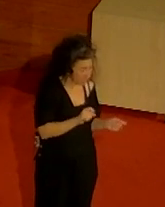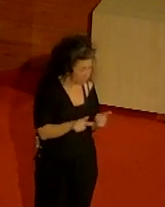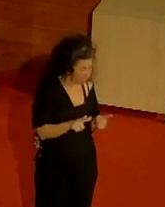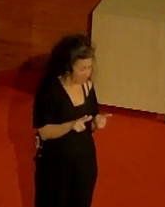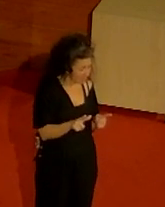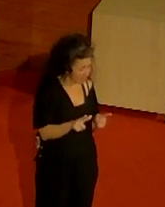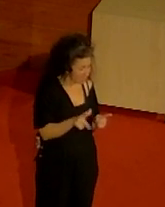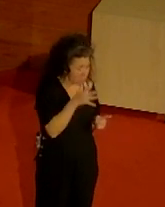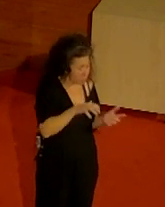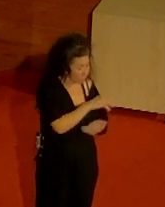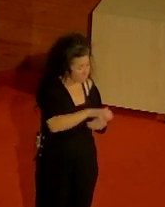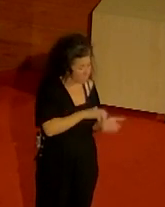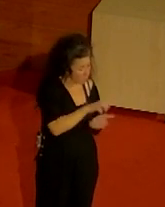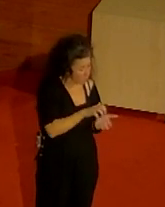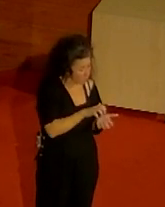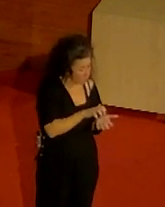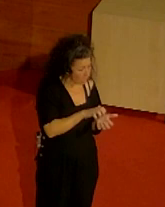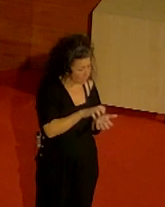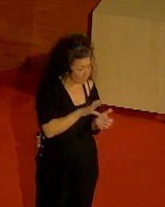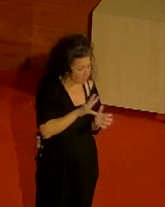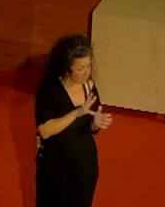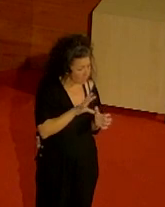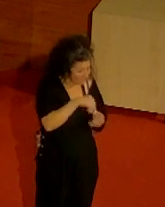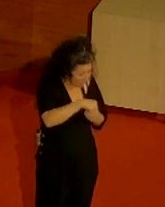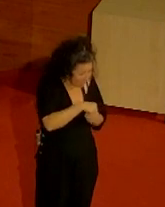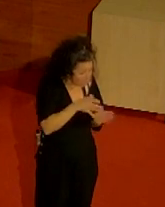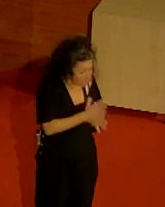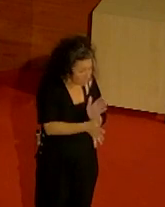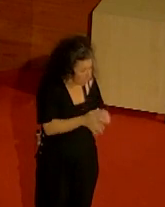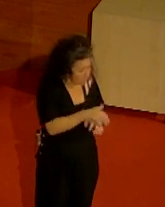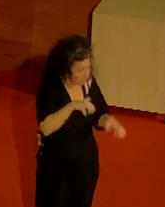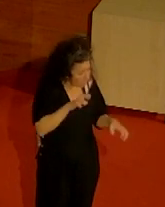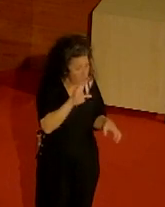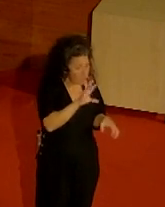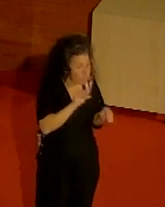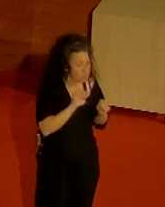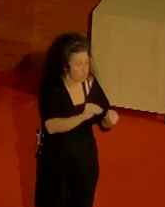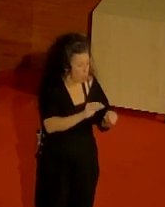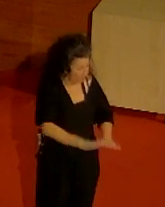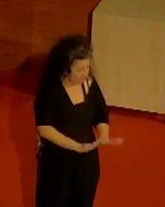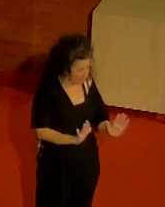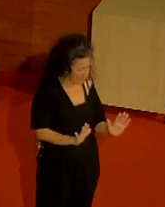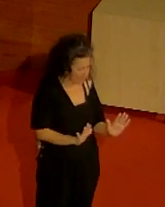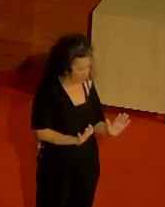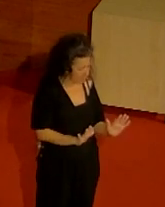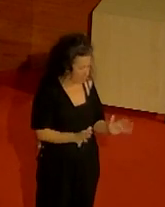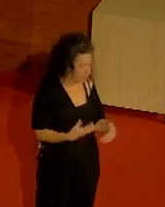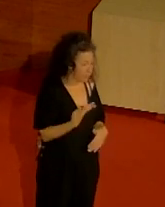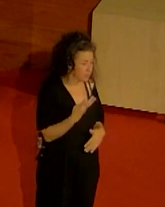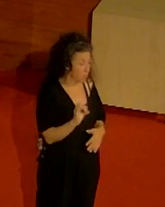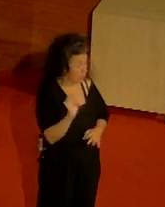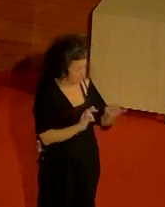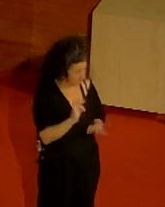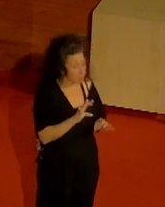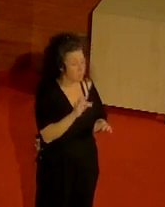es decir, no han salido de su país. Son mayoría las que no han salido de su país. Y son un 40% más o menos las que sí